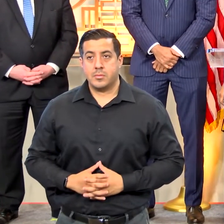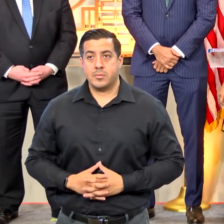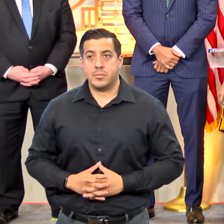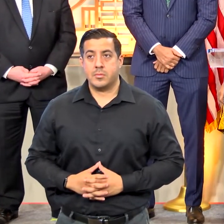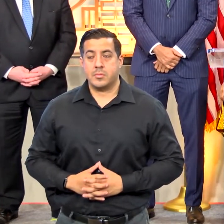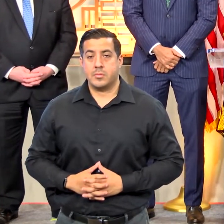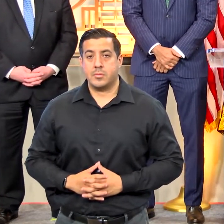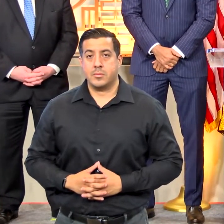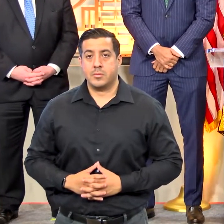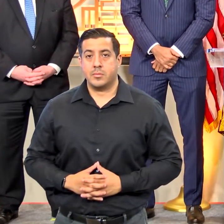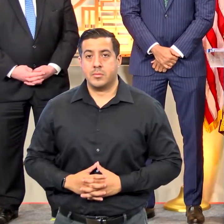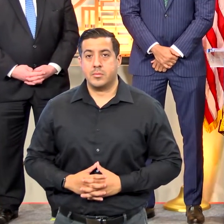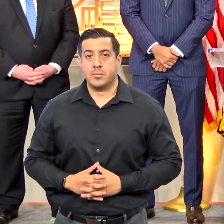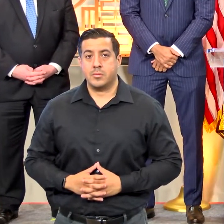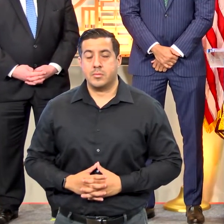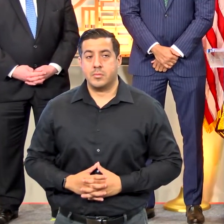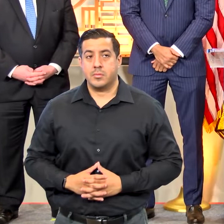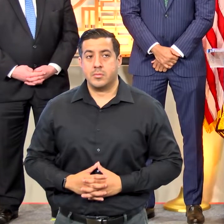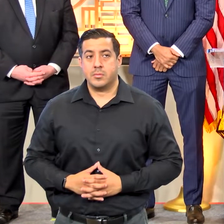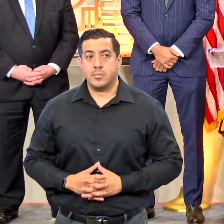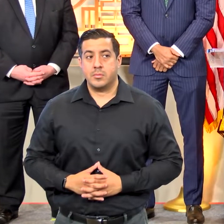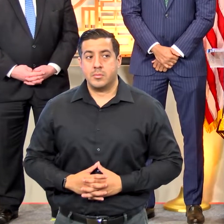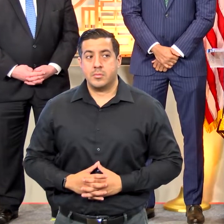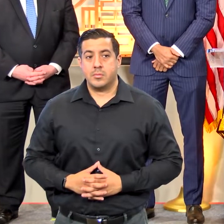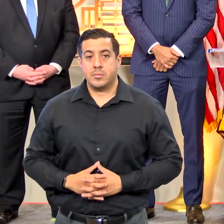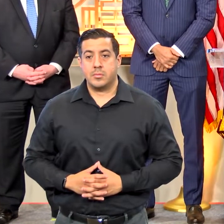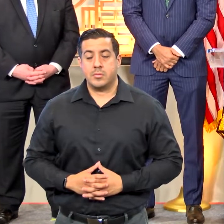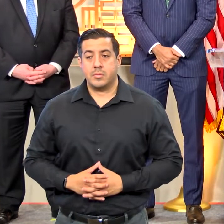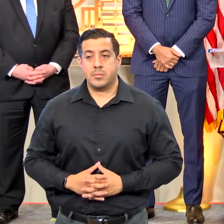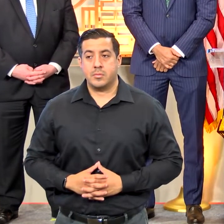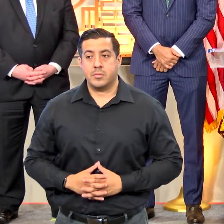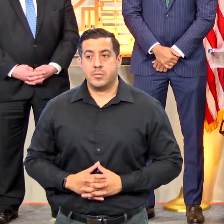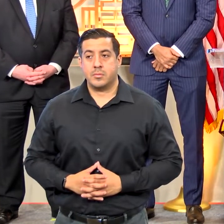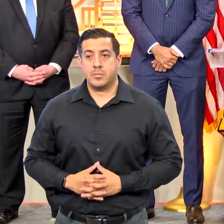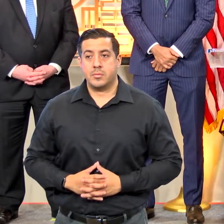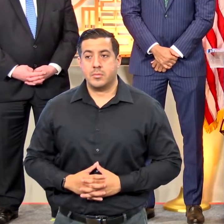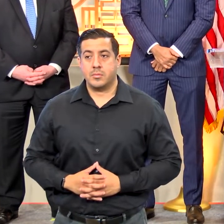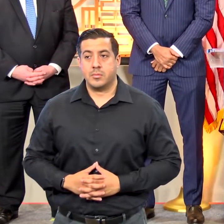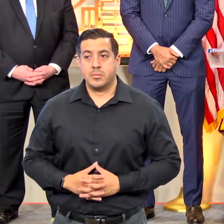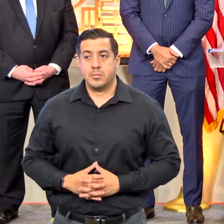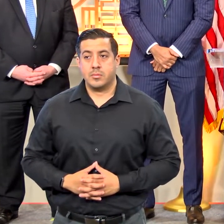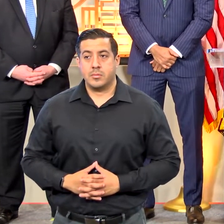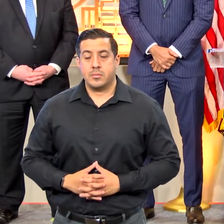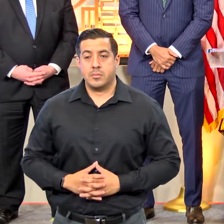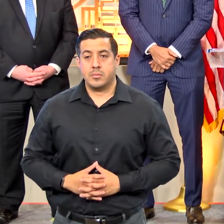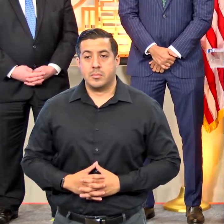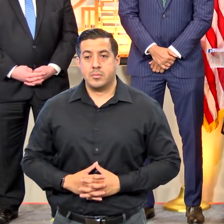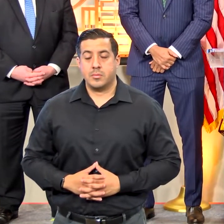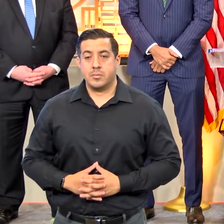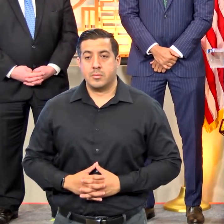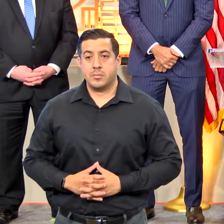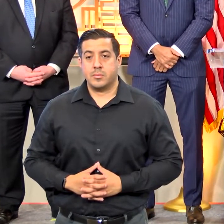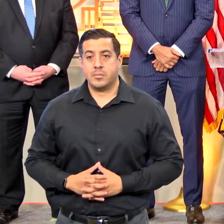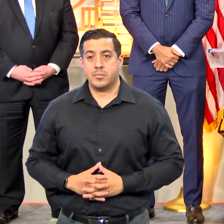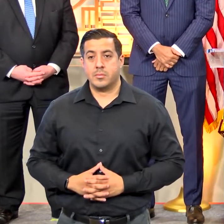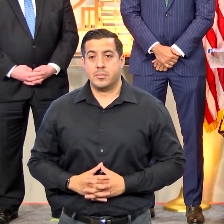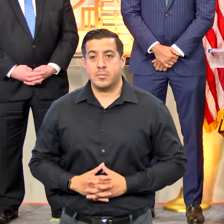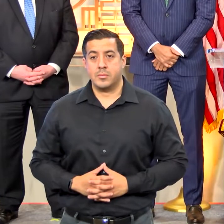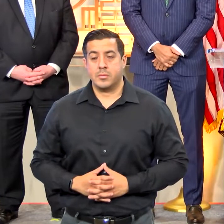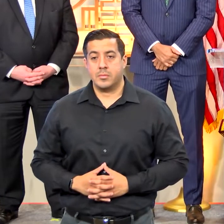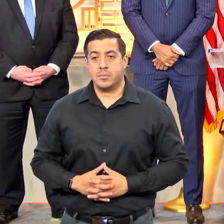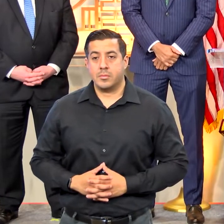el condado, la vivienda es una causa por la cual luchamos juntos. Es una causa por la cual lucharemos